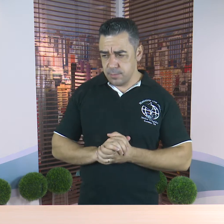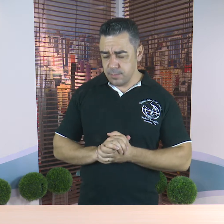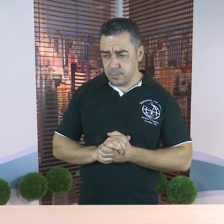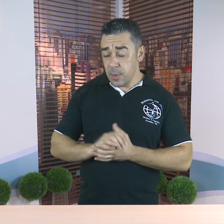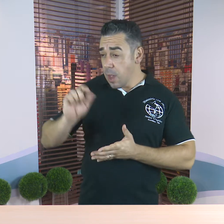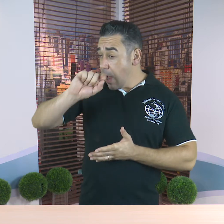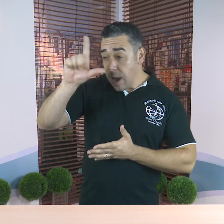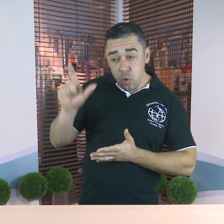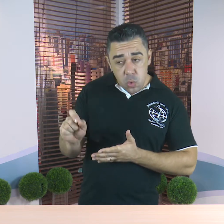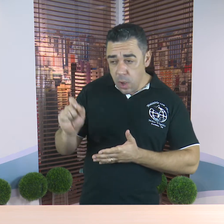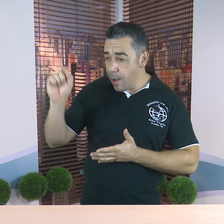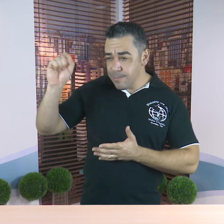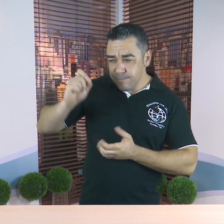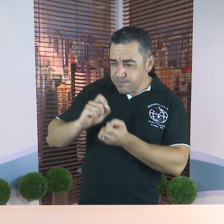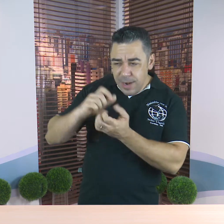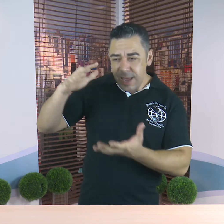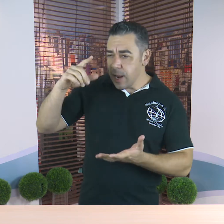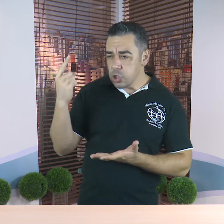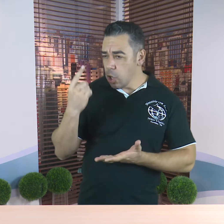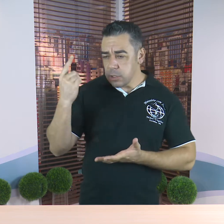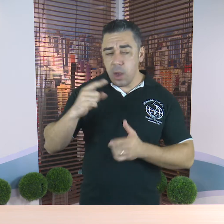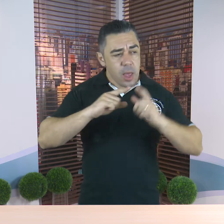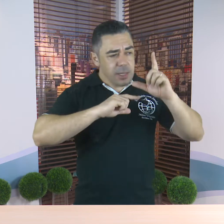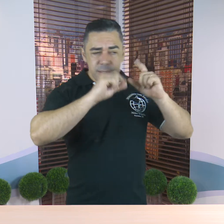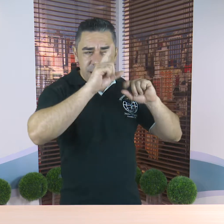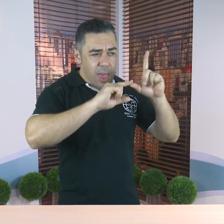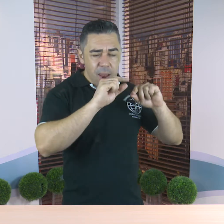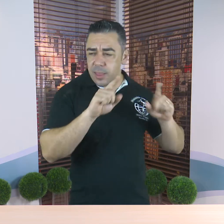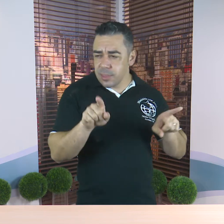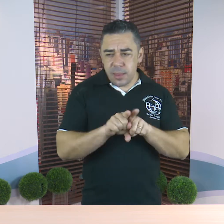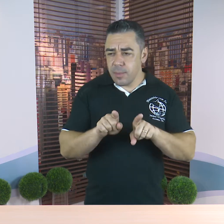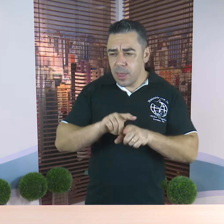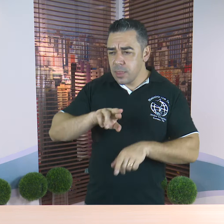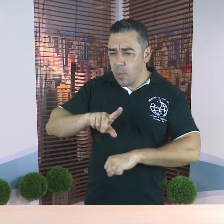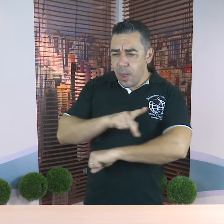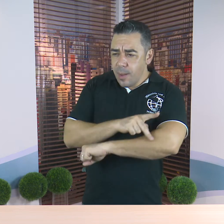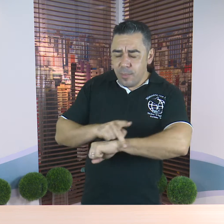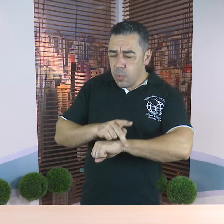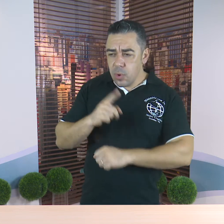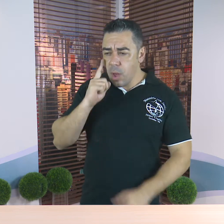não resplandece, e as estrelas não são puras aos seus olhos.